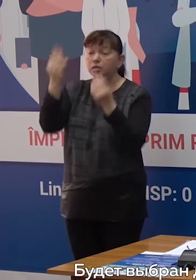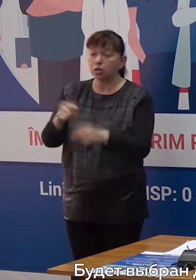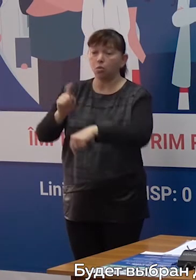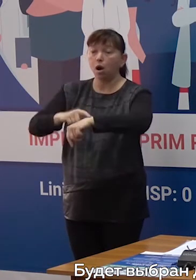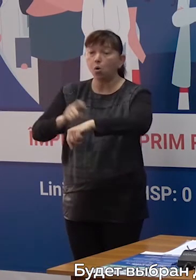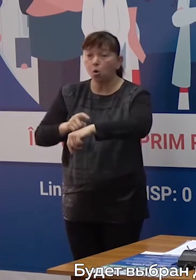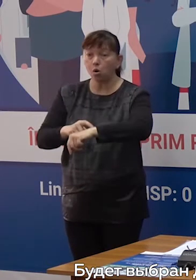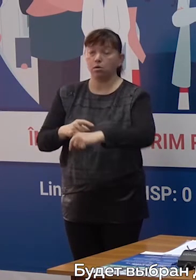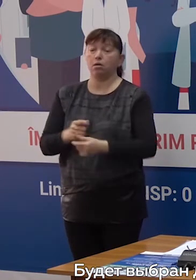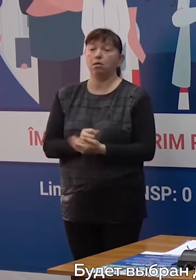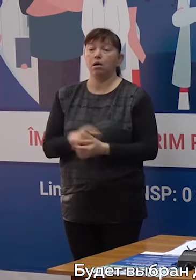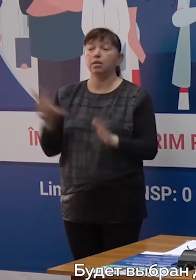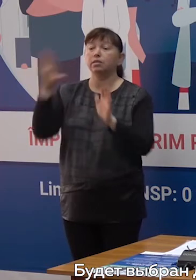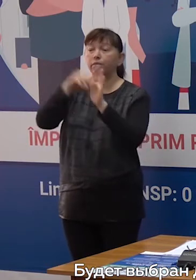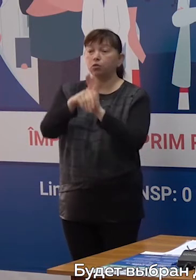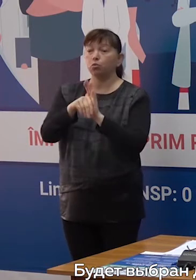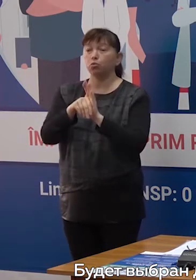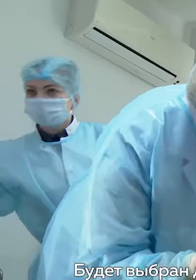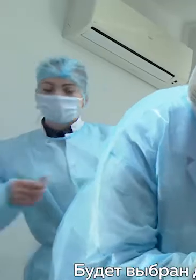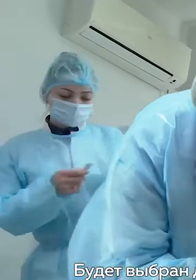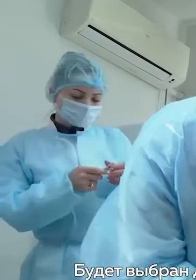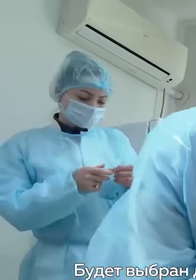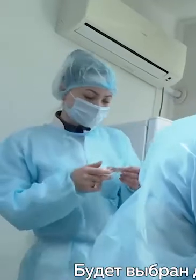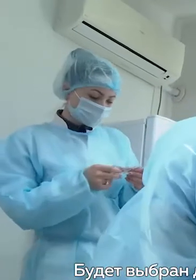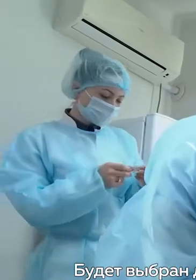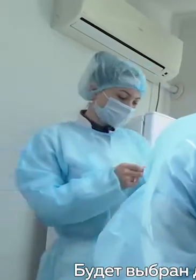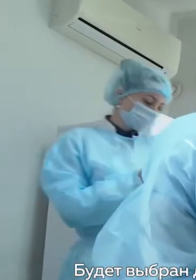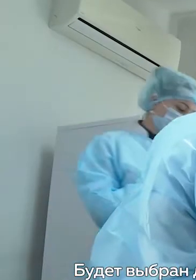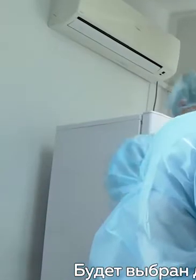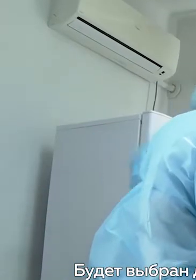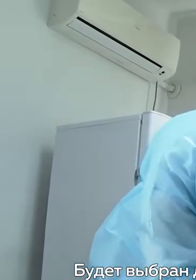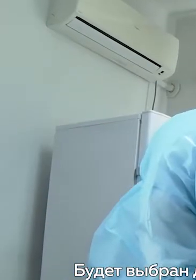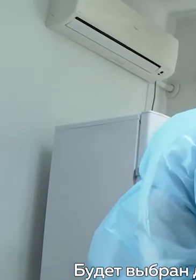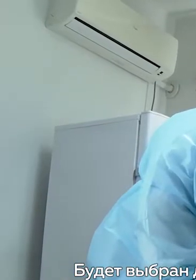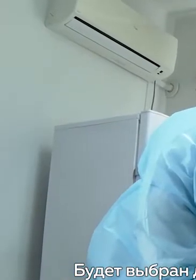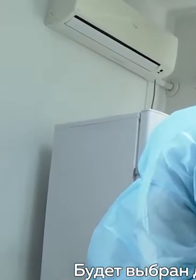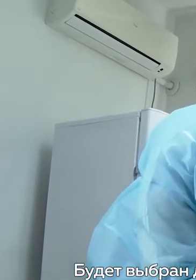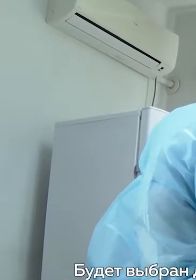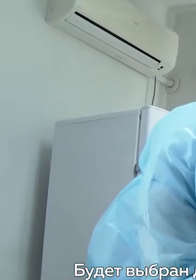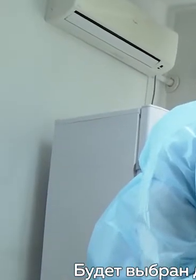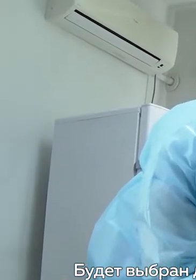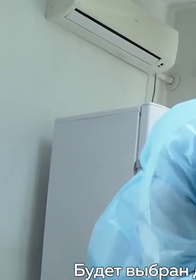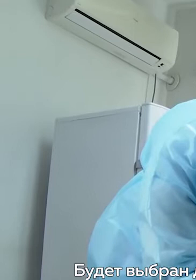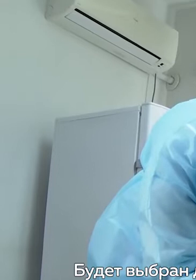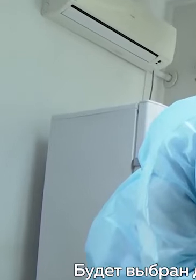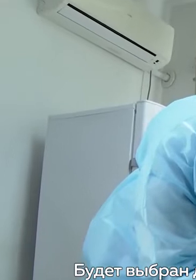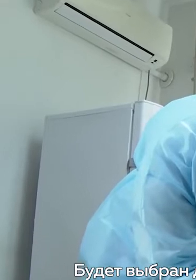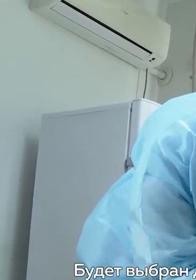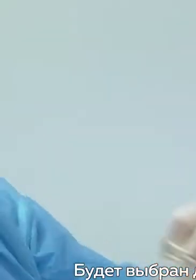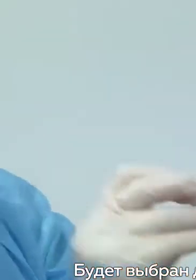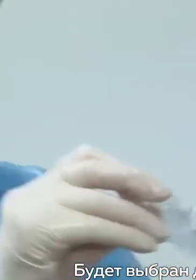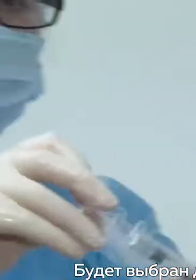для vaccinания, с помощью даты персонала. Персоанная дата будет